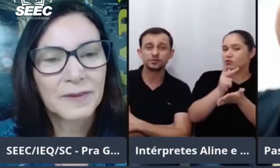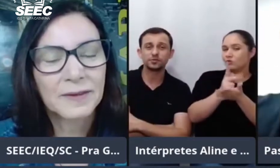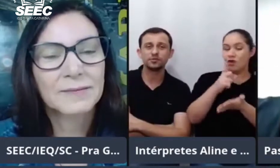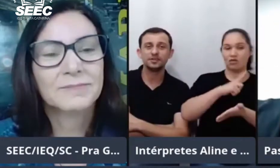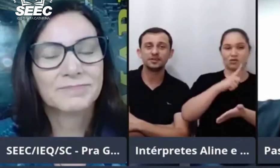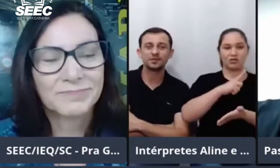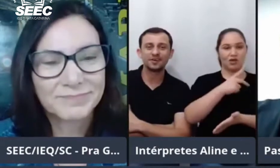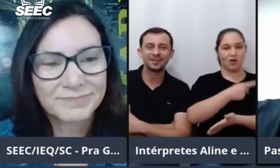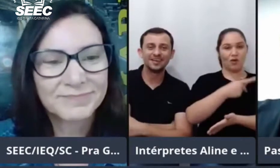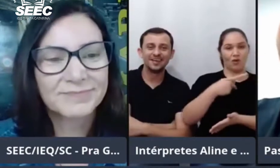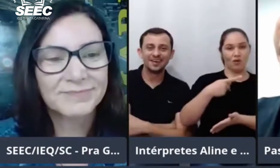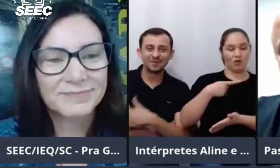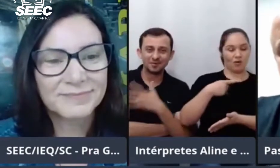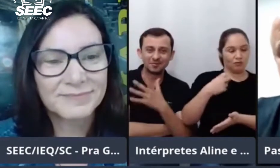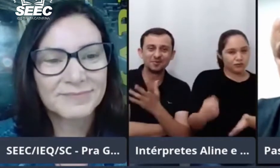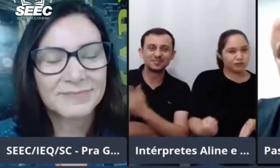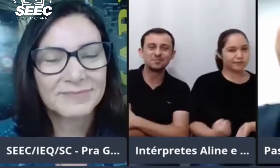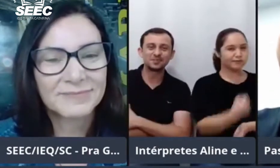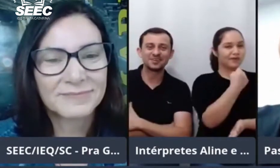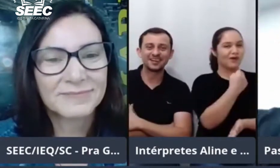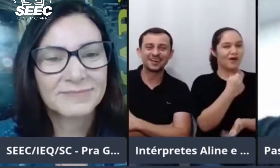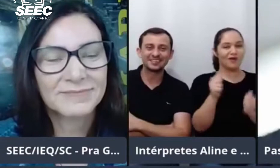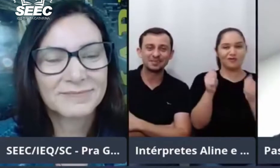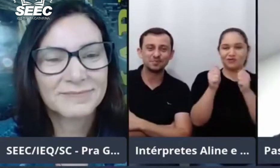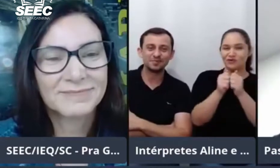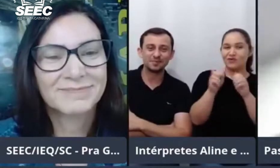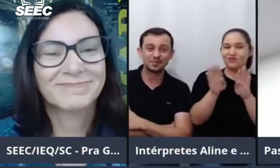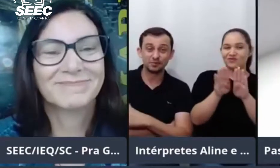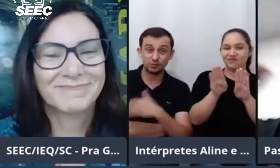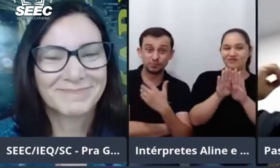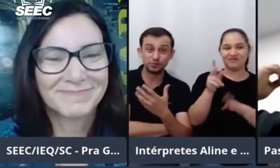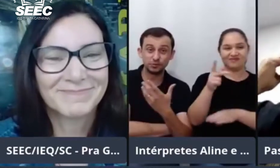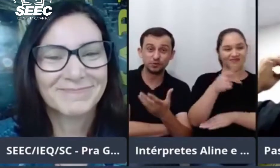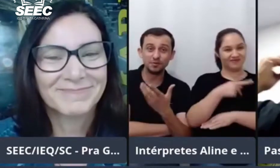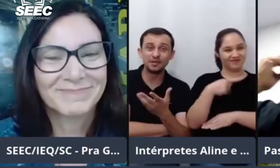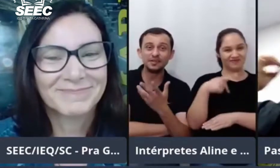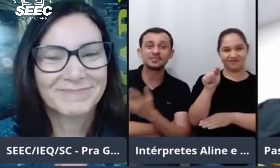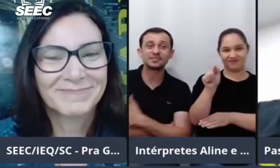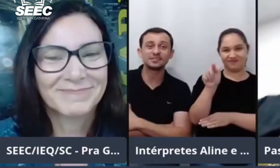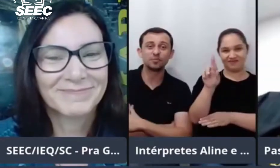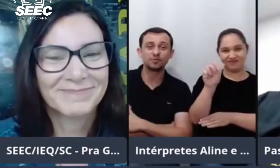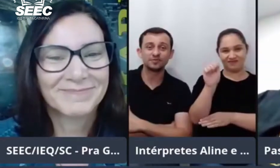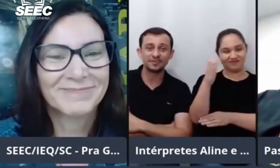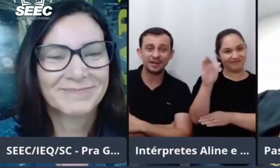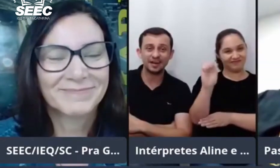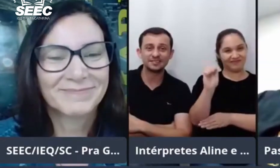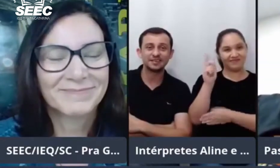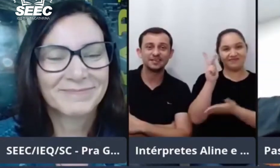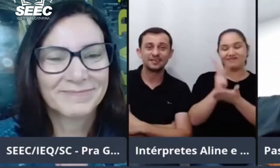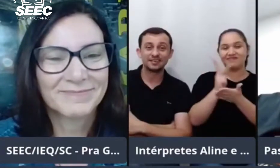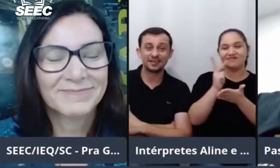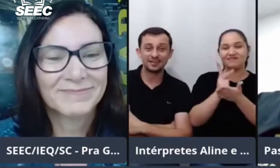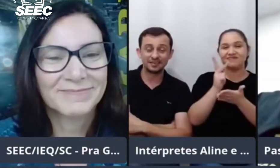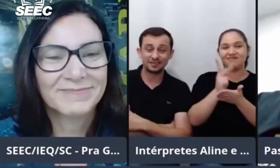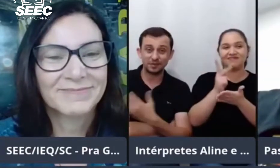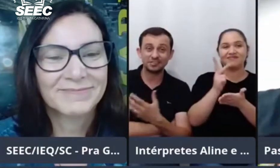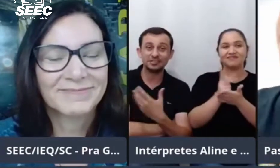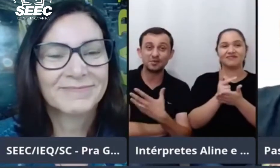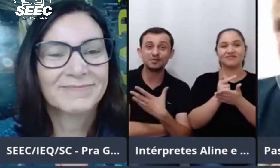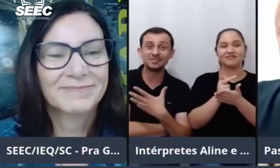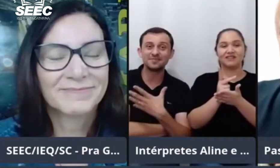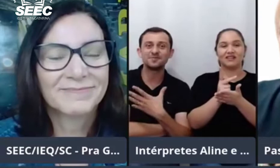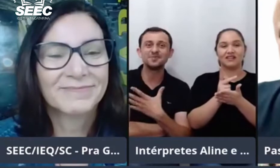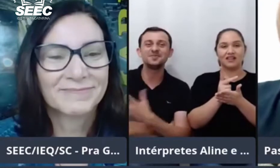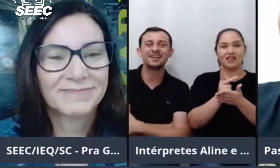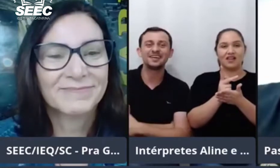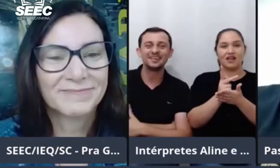forte do pastor Roni, agora com você, pastora Graça, sempre nos disponibiliza essas oportunidades, e que para a gente